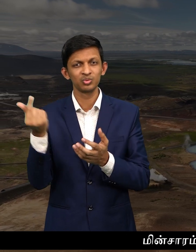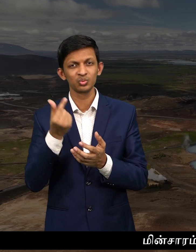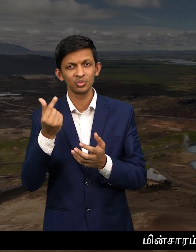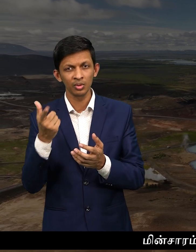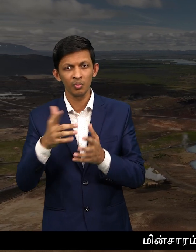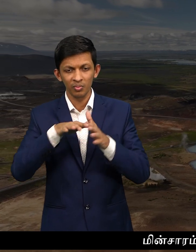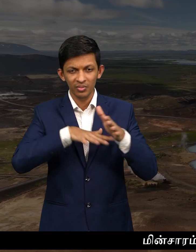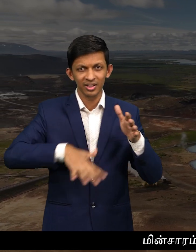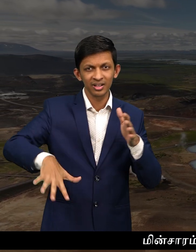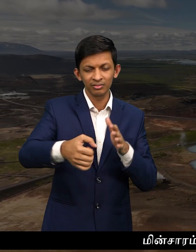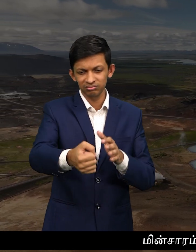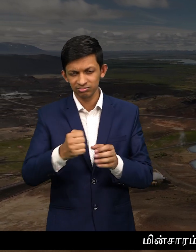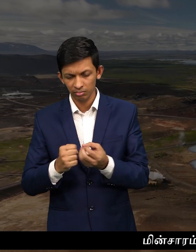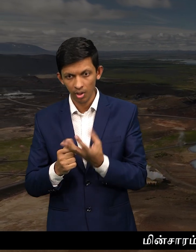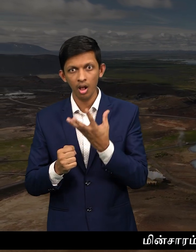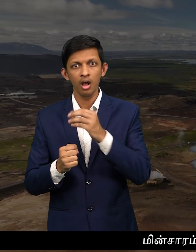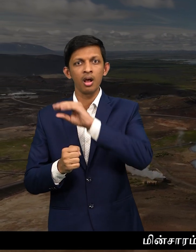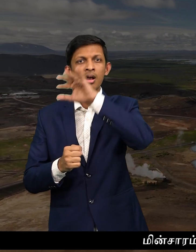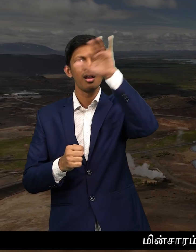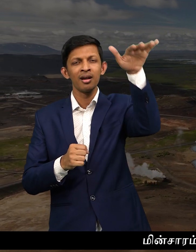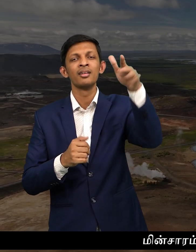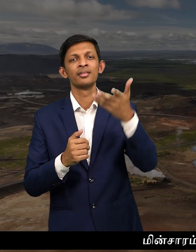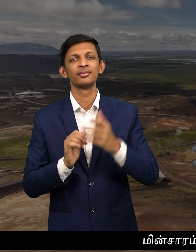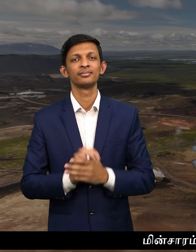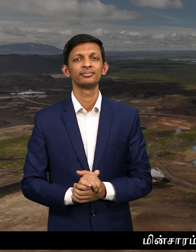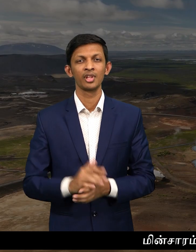மின்சாரம் தயாரிக்கவும் வழங்கப்படலாம்.